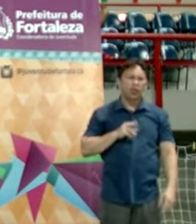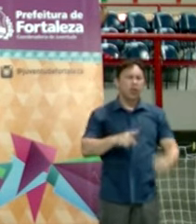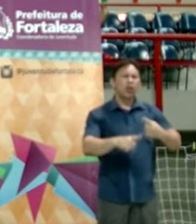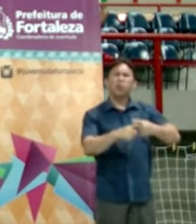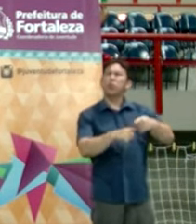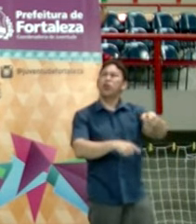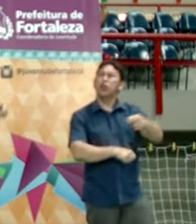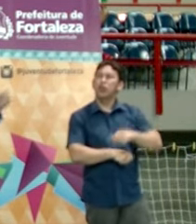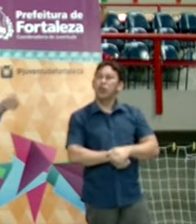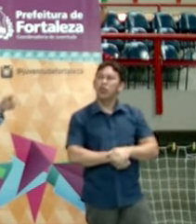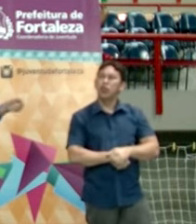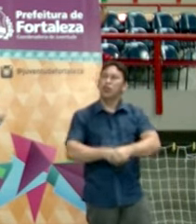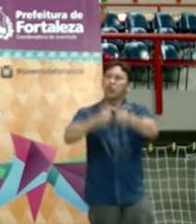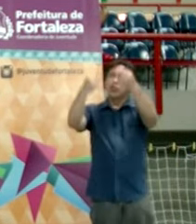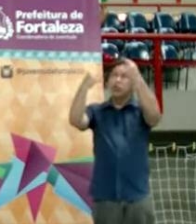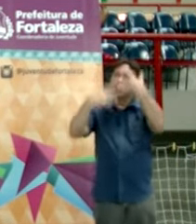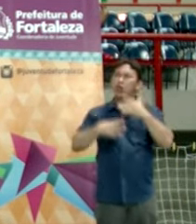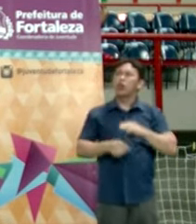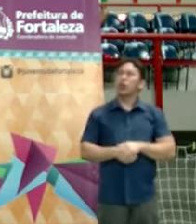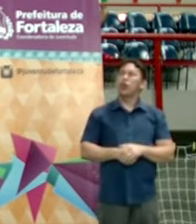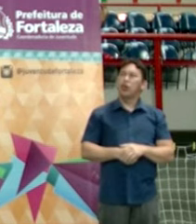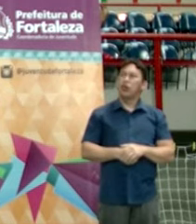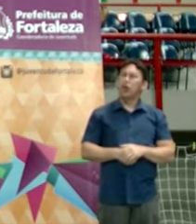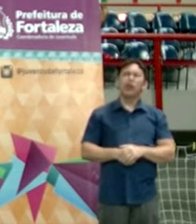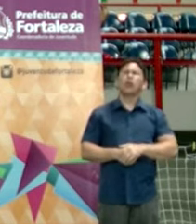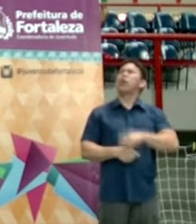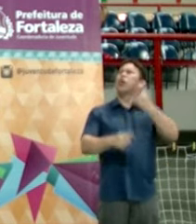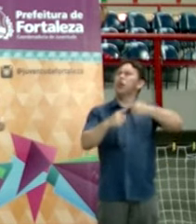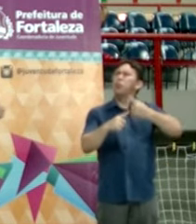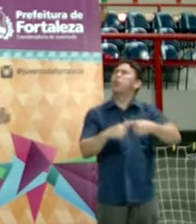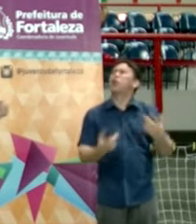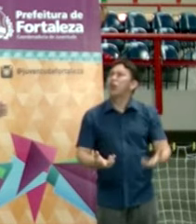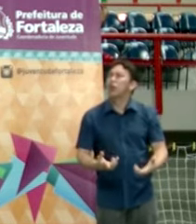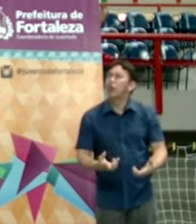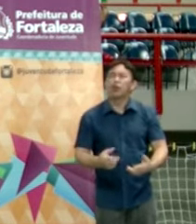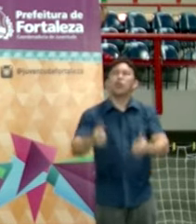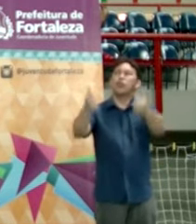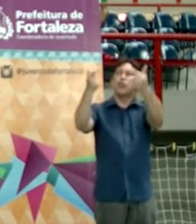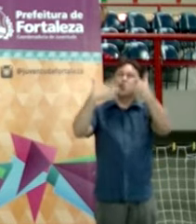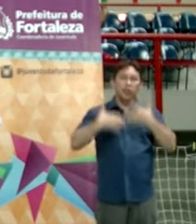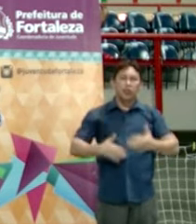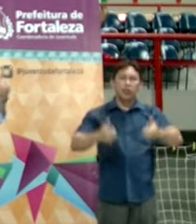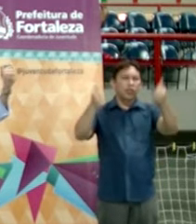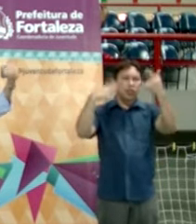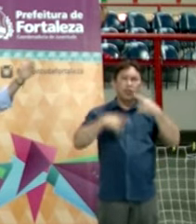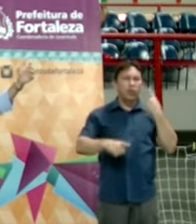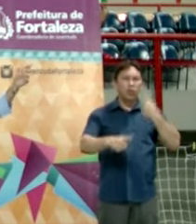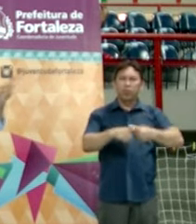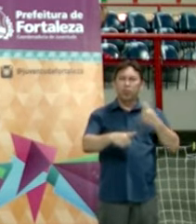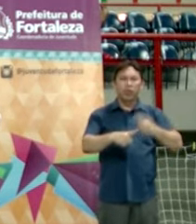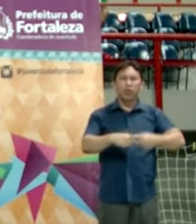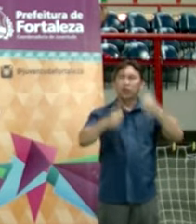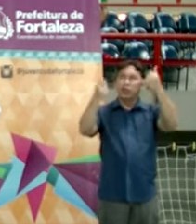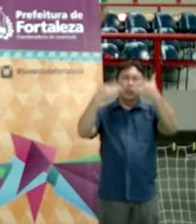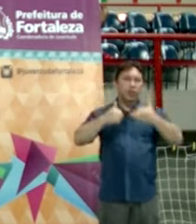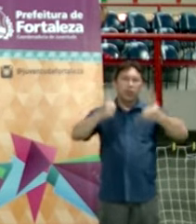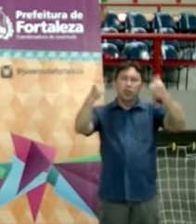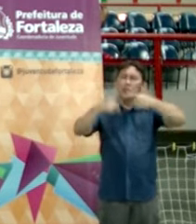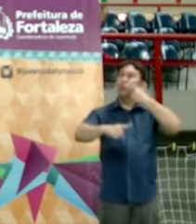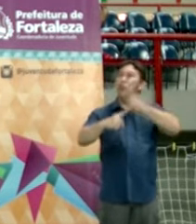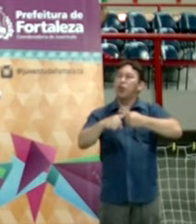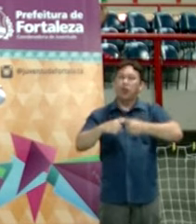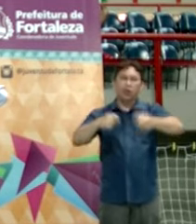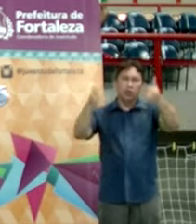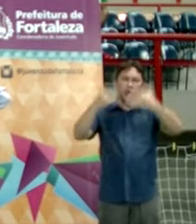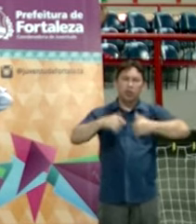por que que é? Aí, por isso, por isso, por isso. Ele, e por que que é? Ele, por isso, e ele, o Sócrates ia perguntando, até chegar um